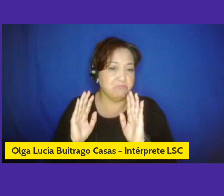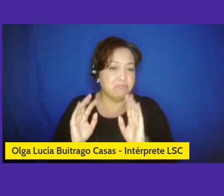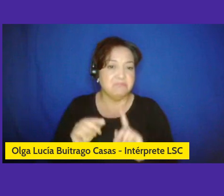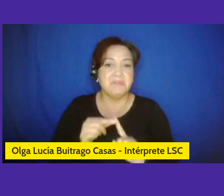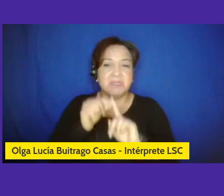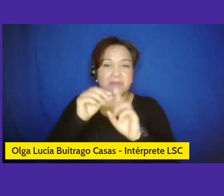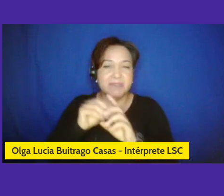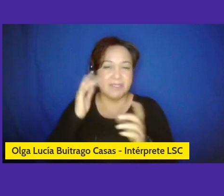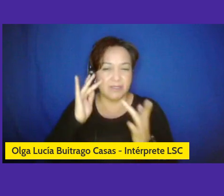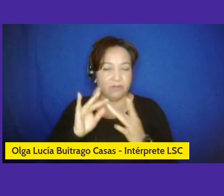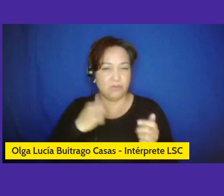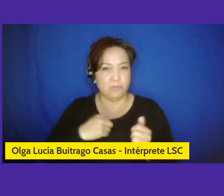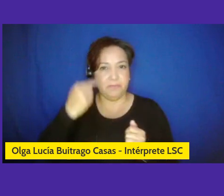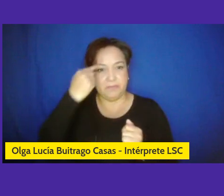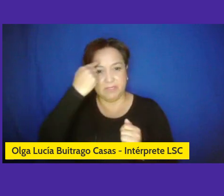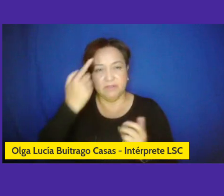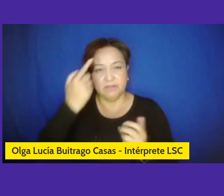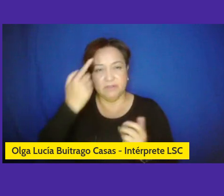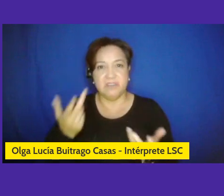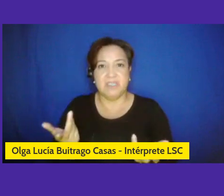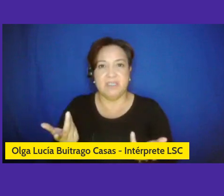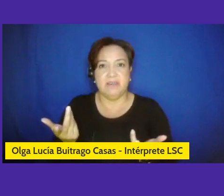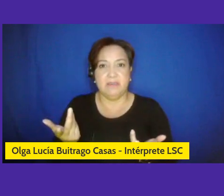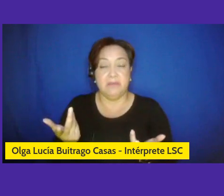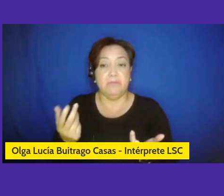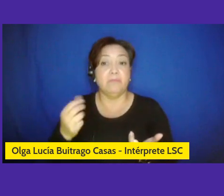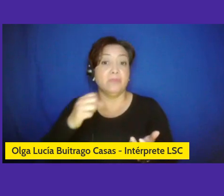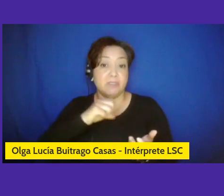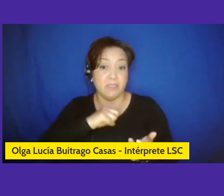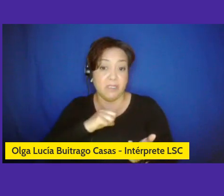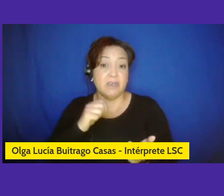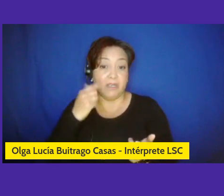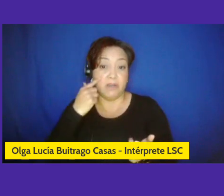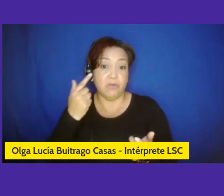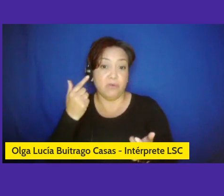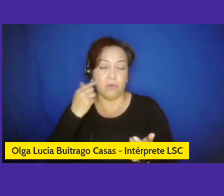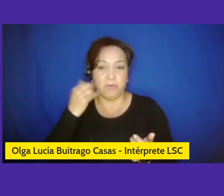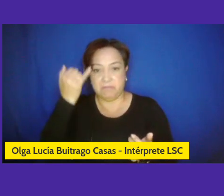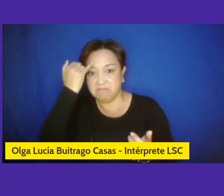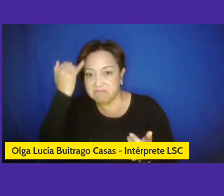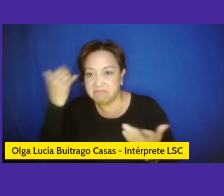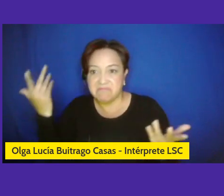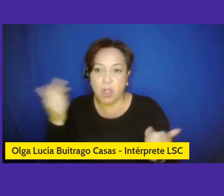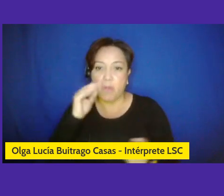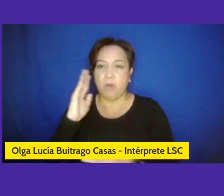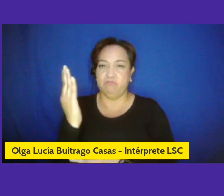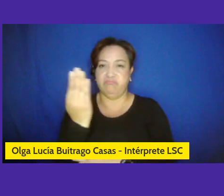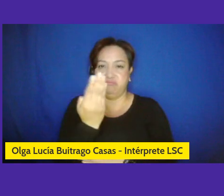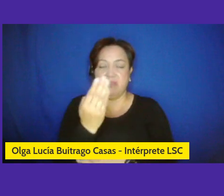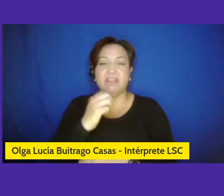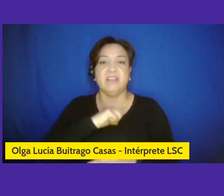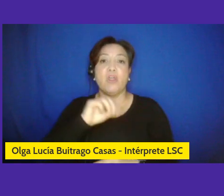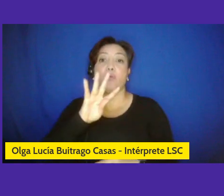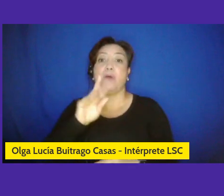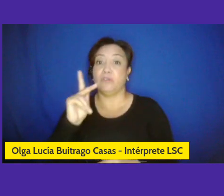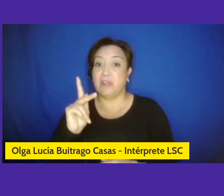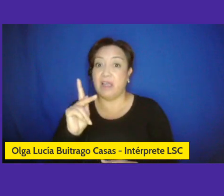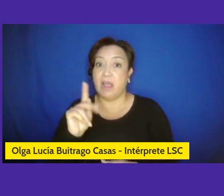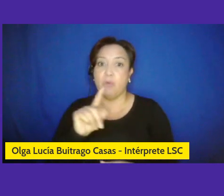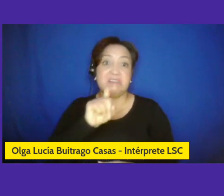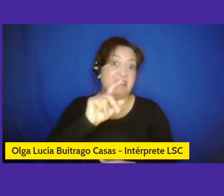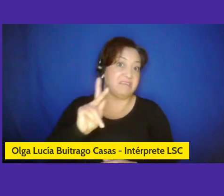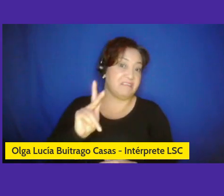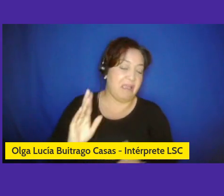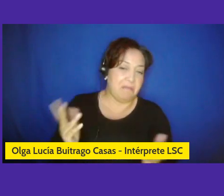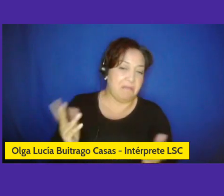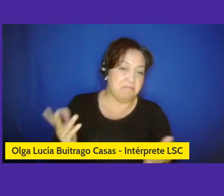parece que tienen un ingenio increíble a la hora de hacer. Hoy los celulares te filman en 4K, en 6K, o sea que no, le puedes